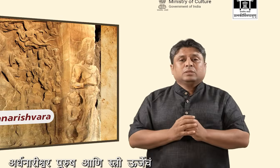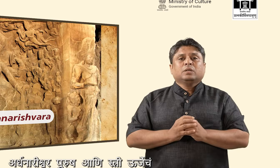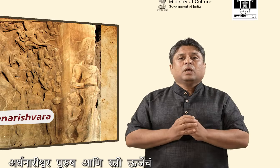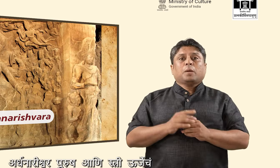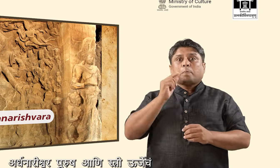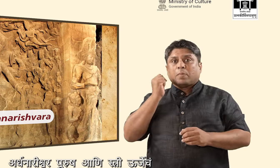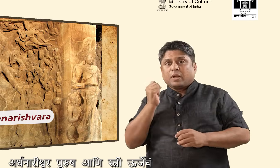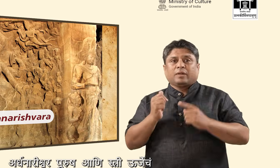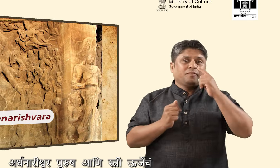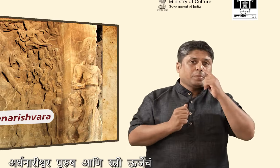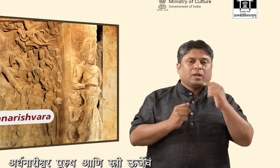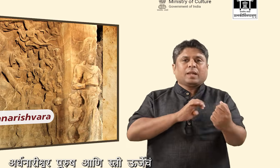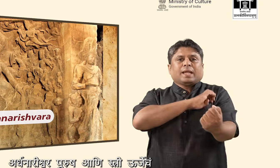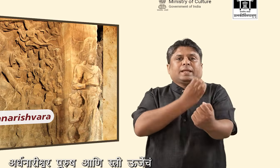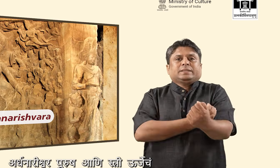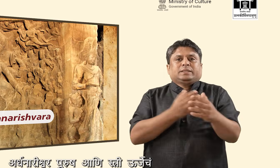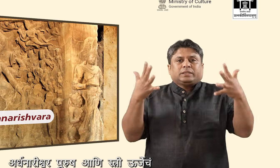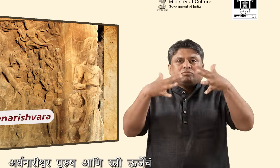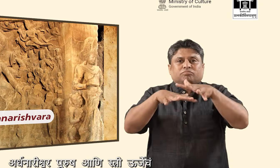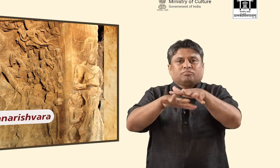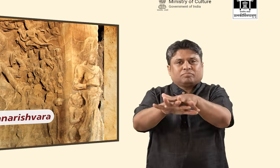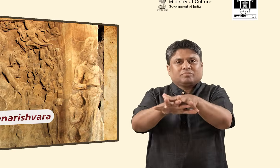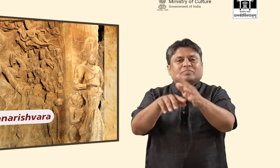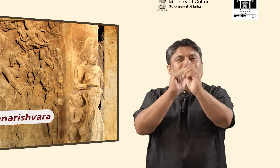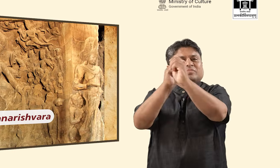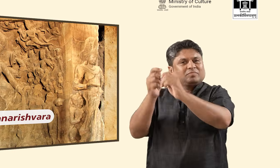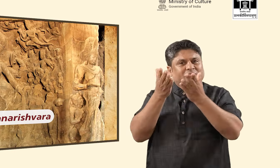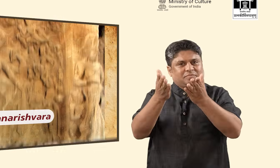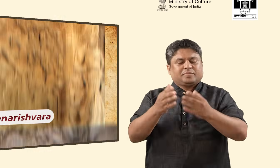अर्धनारीश्वर, पुरुष आणि स्त्री ऊर्जेचं मिलन,